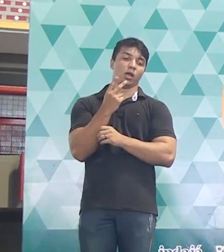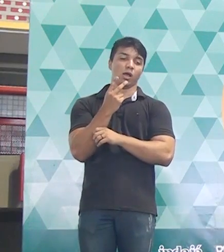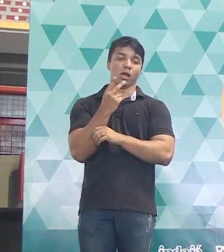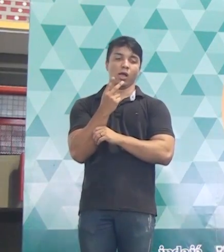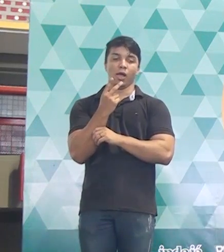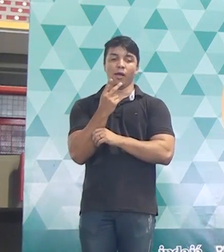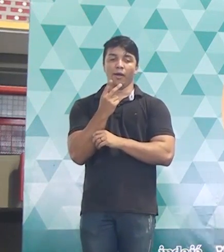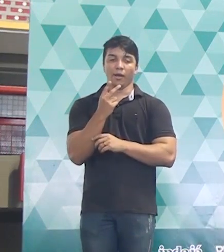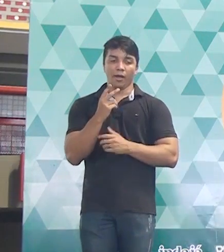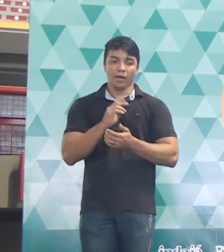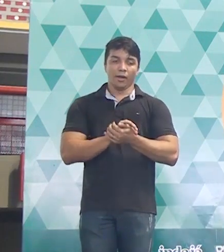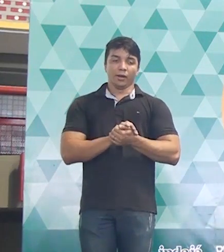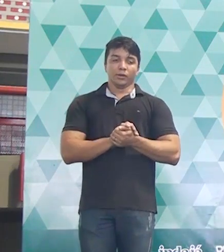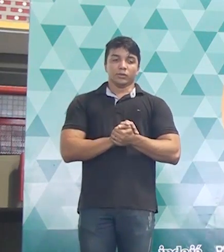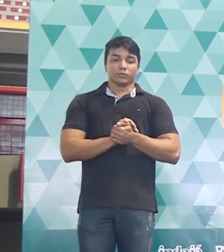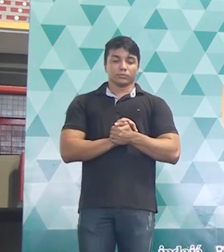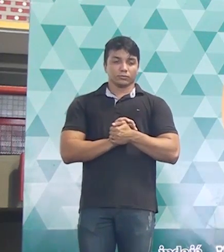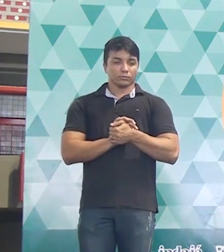Ela diz assim: